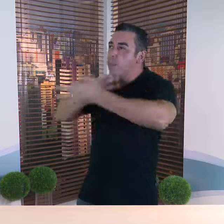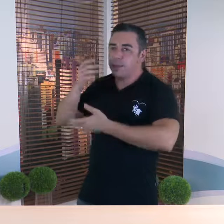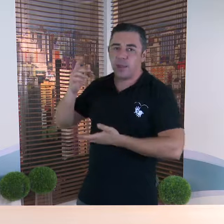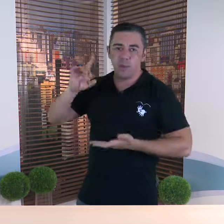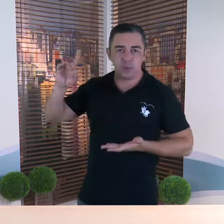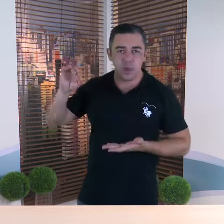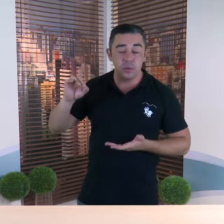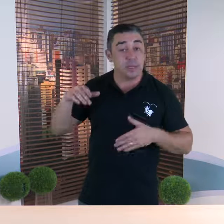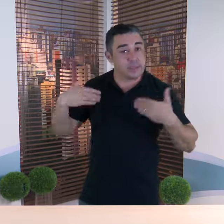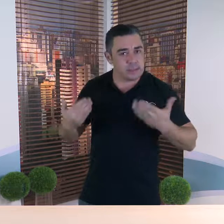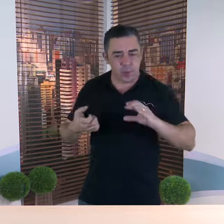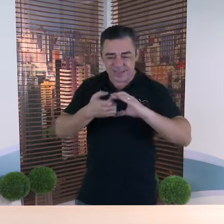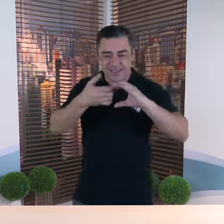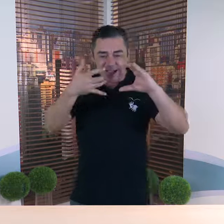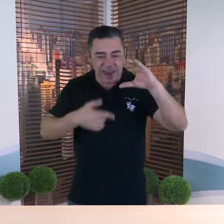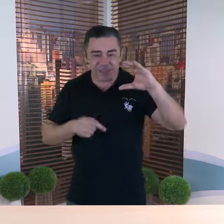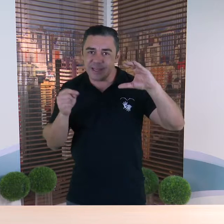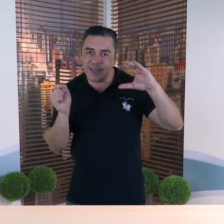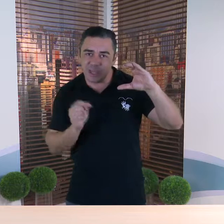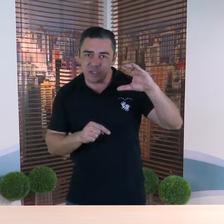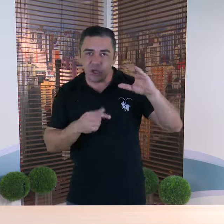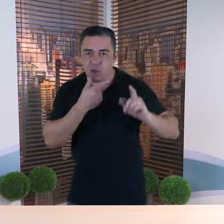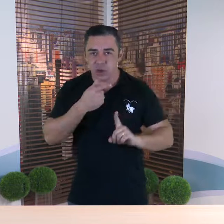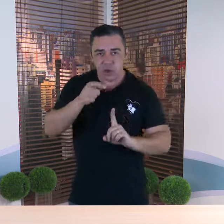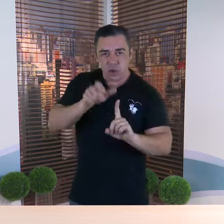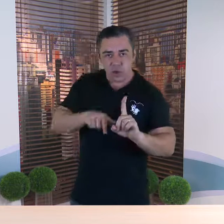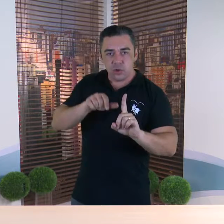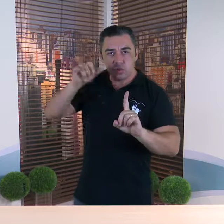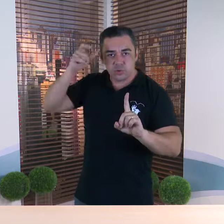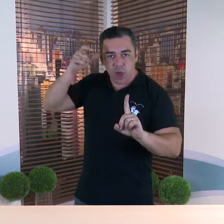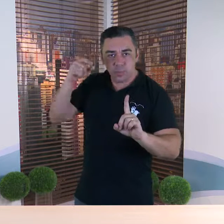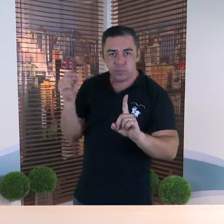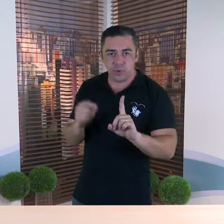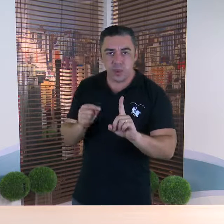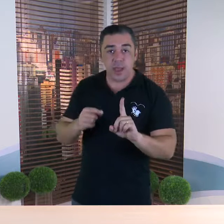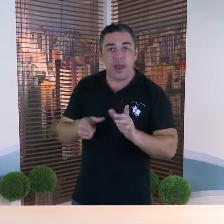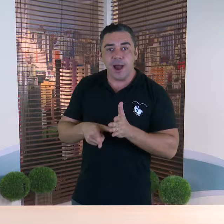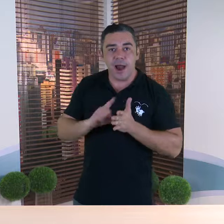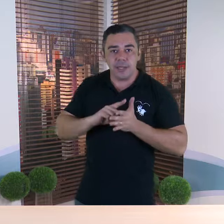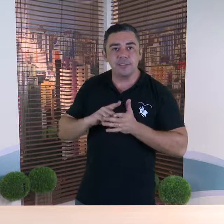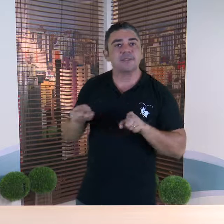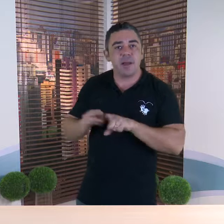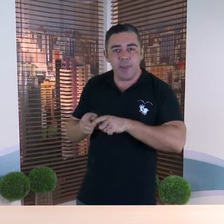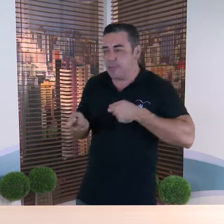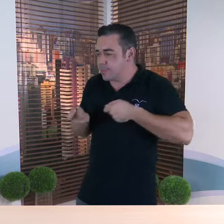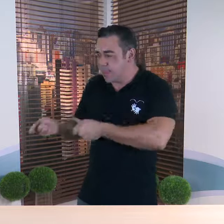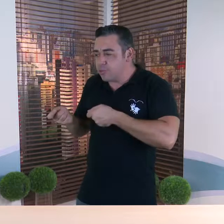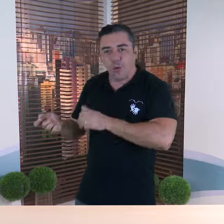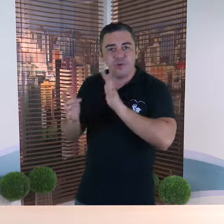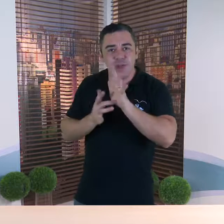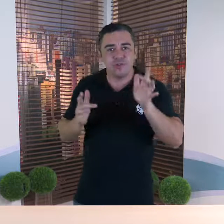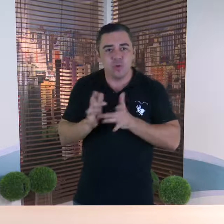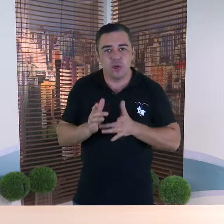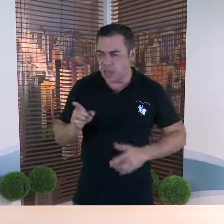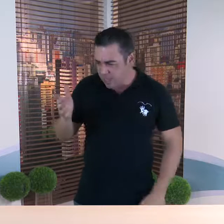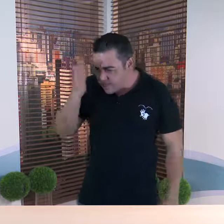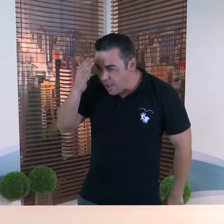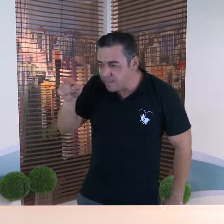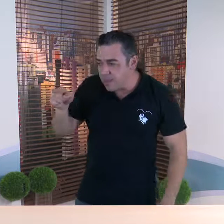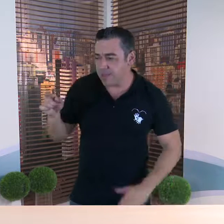capítulo. Essas mesmas características são demonstradas por Satanás quando tentou a Cristo. Ele sabia, por exemplo, quem